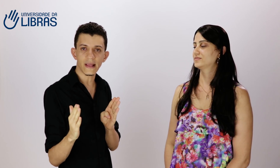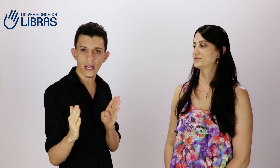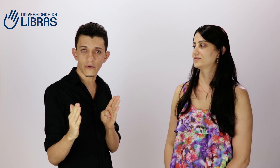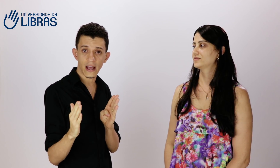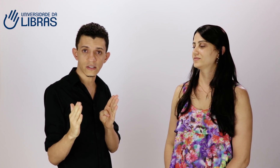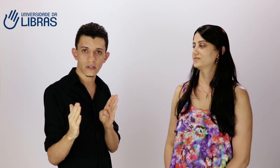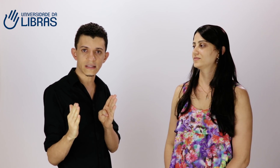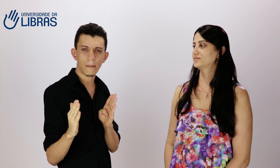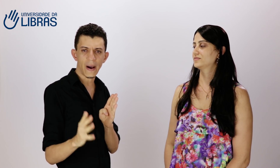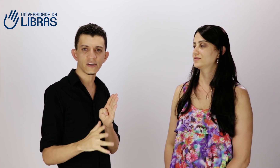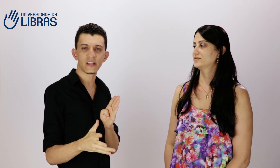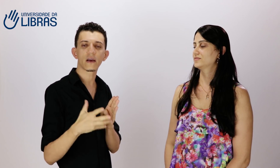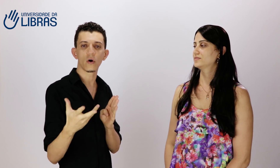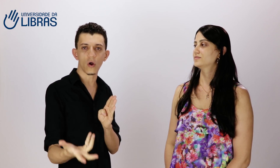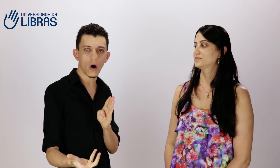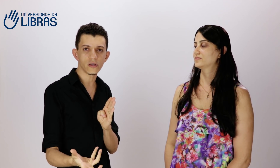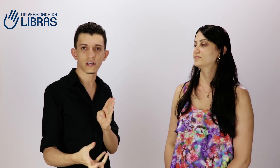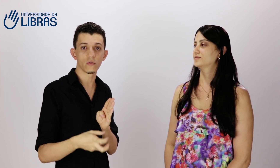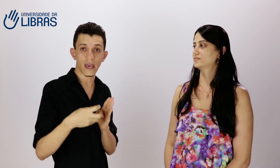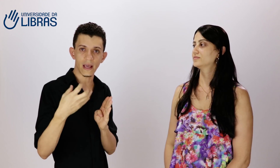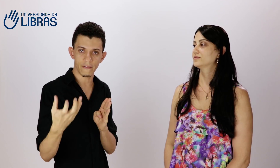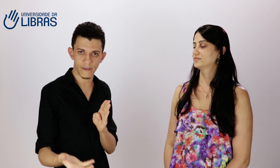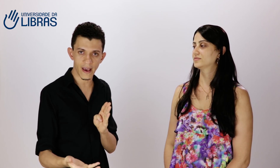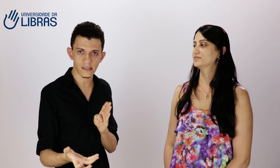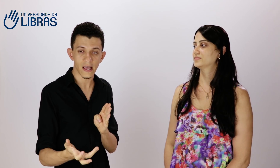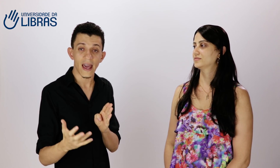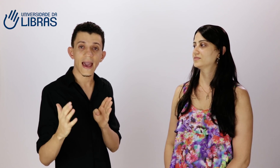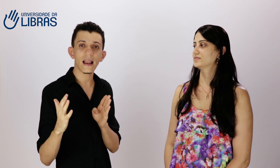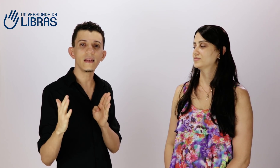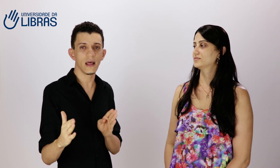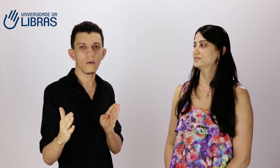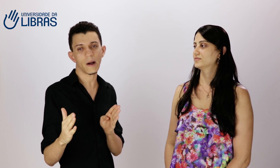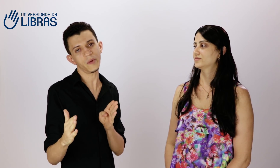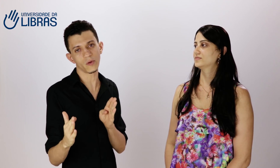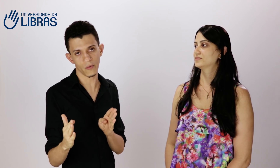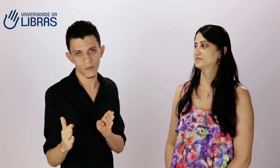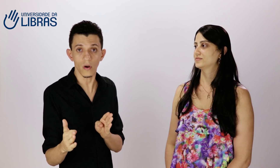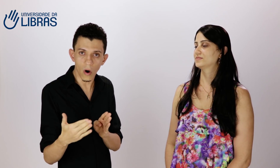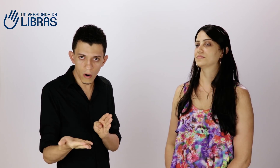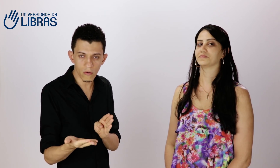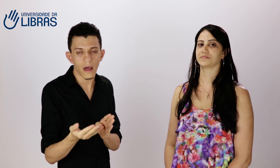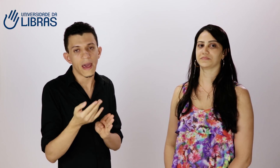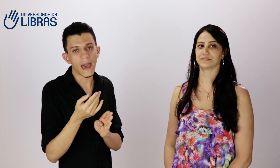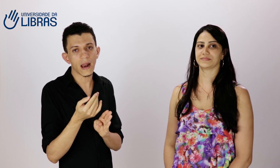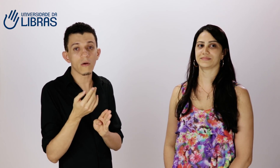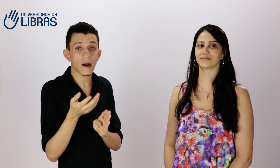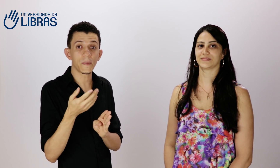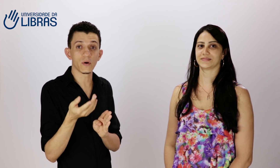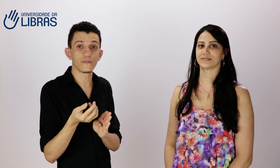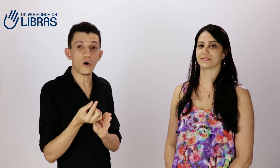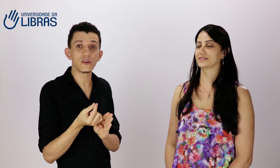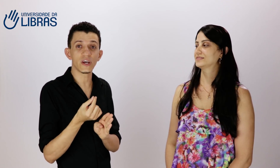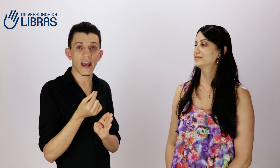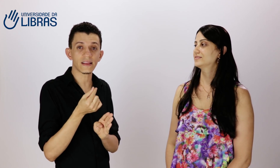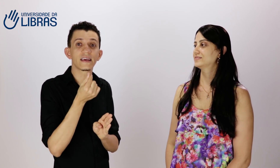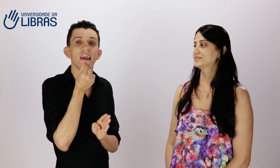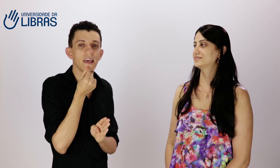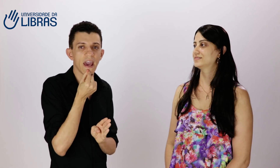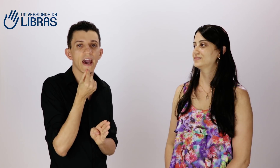metade foi relacionada à parte tecnológica, do que ele fez, ela não captou. Logo, ela não captou de forma direta quem que era